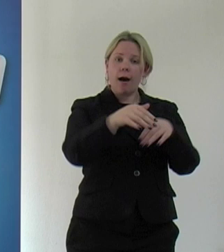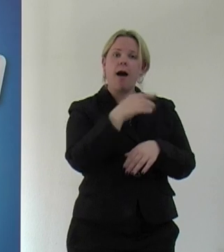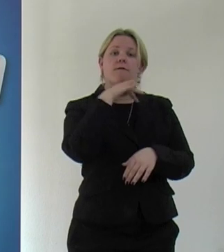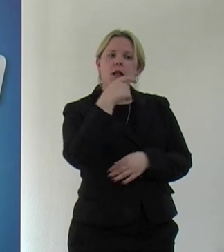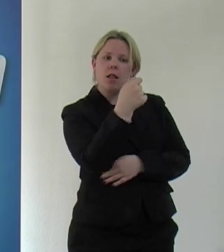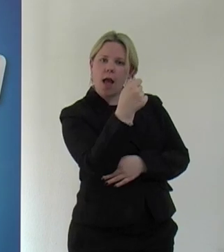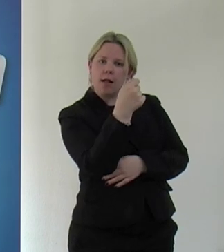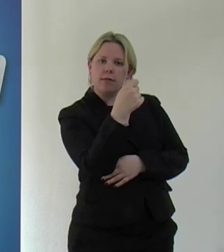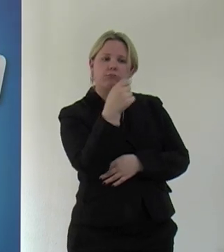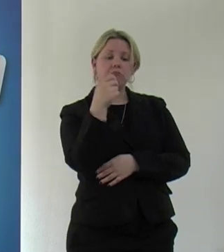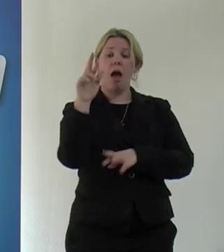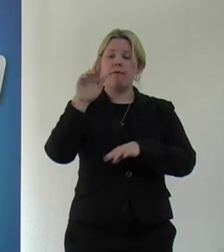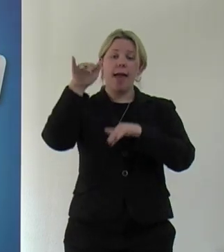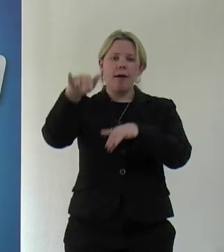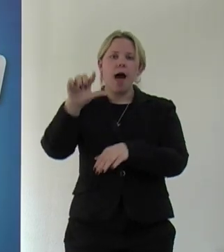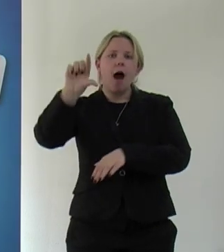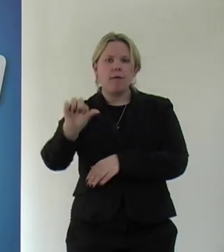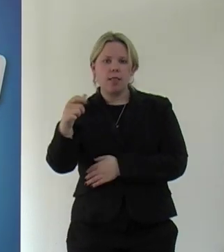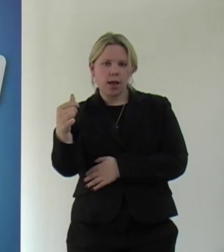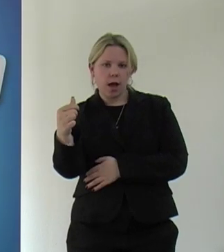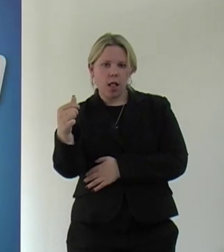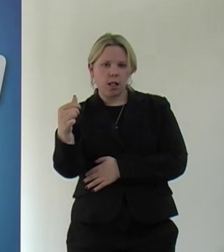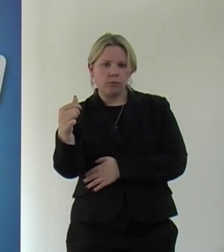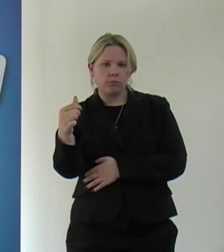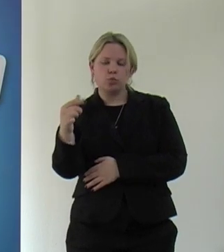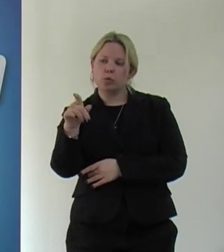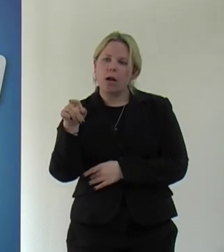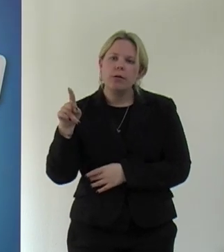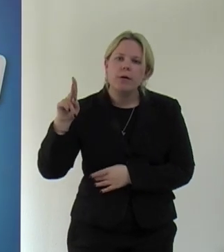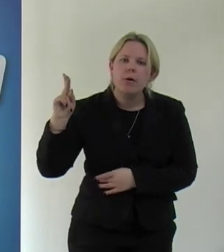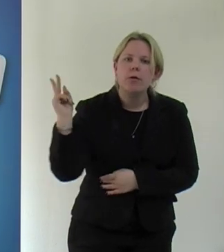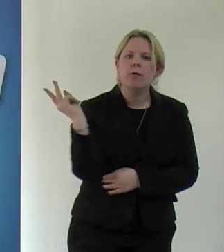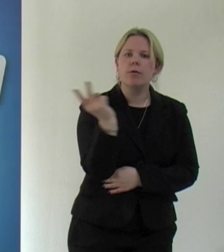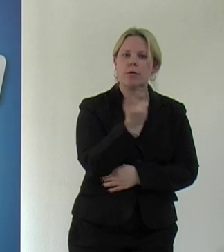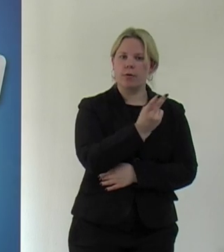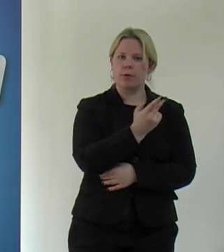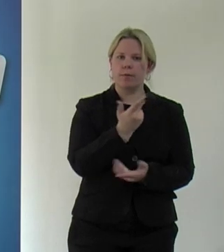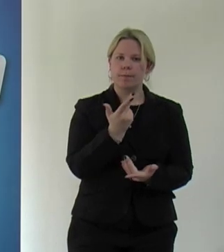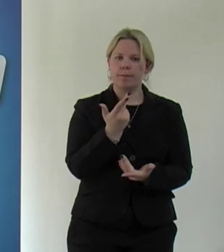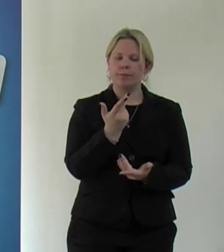Für die Menschen mit wenig Geld. Alle Menschen sind in der Krankenversicherung.